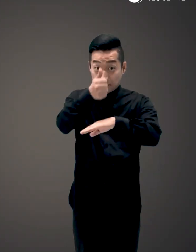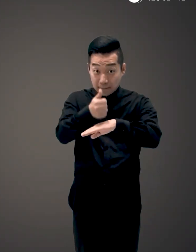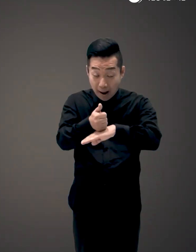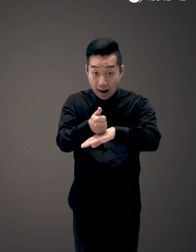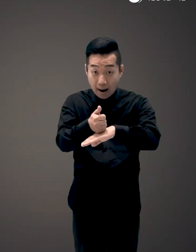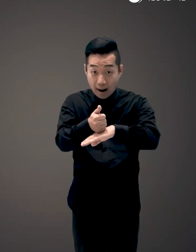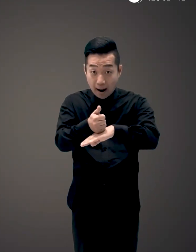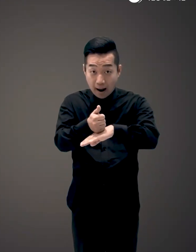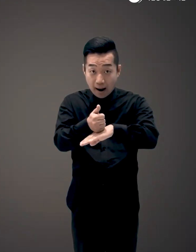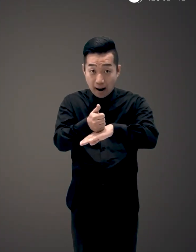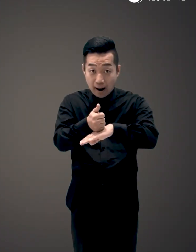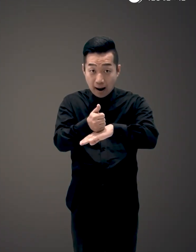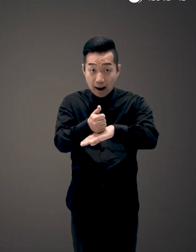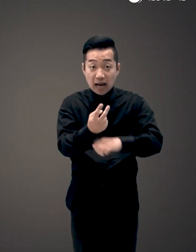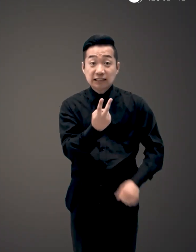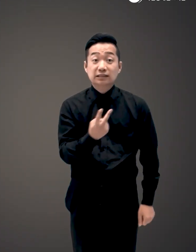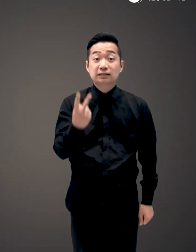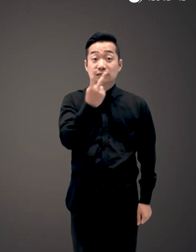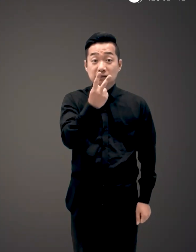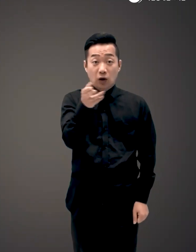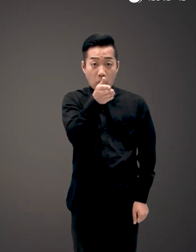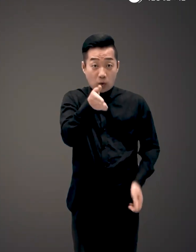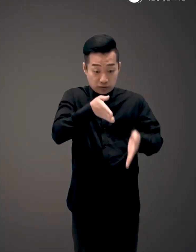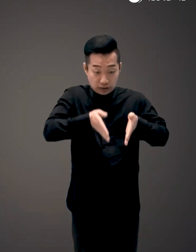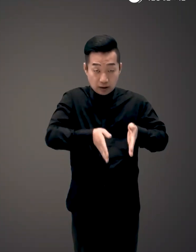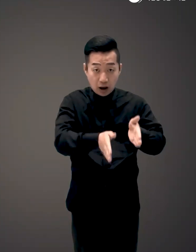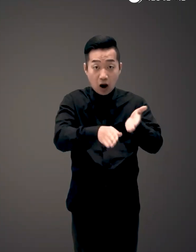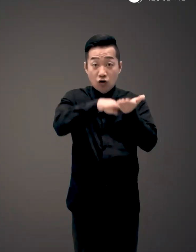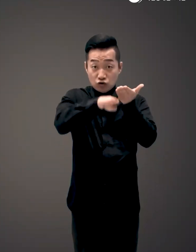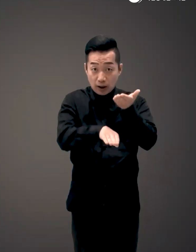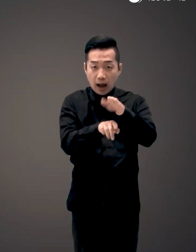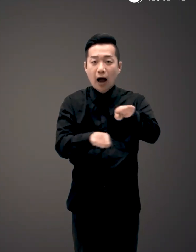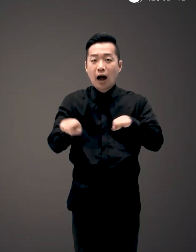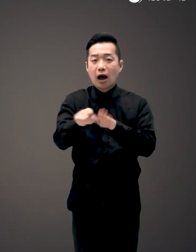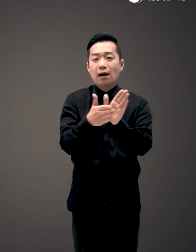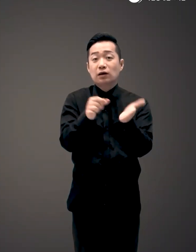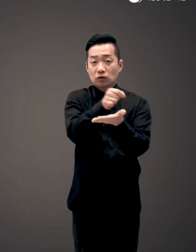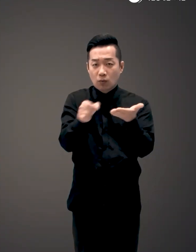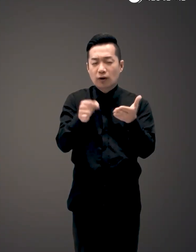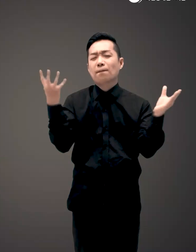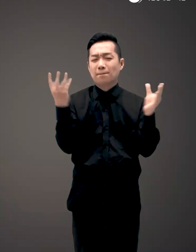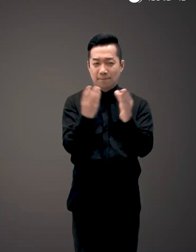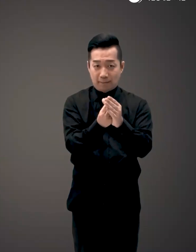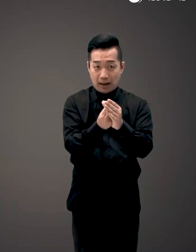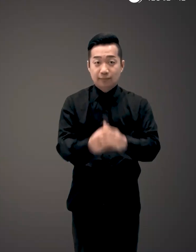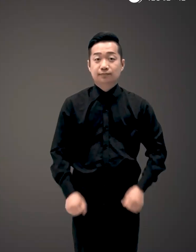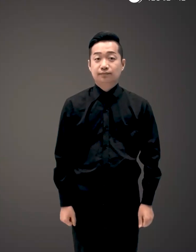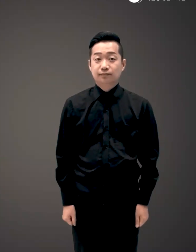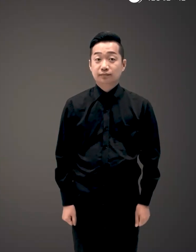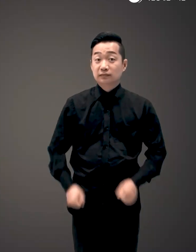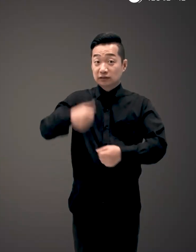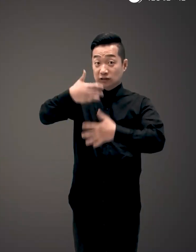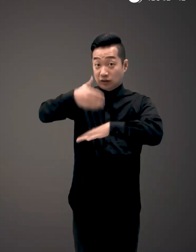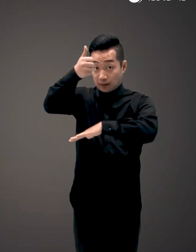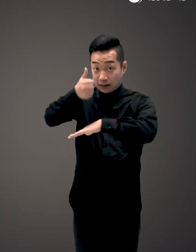드디어 이렇게 밀레니얼 후배에 앞서가는 비밀노트 마지막 편을 마무리합니다. 여러분, 뒷부분에